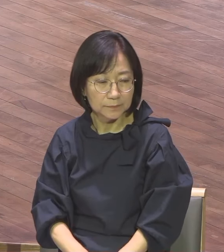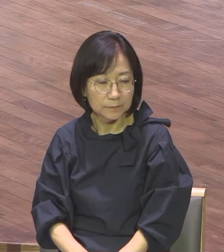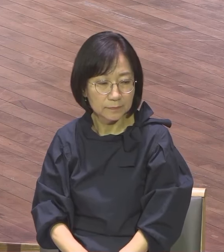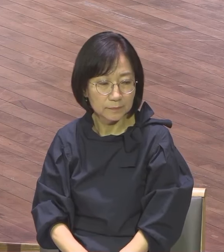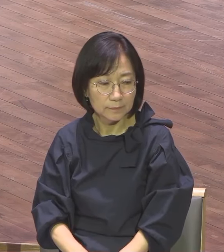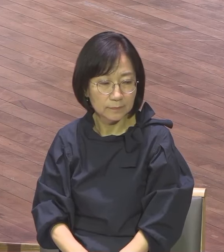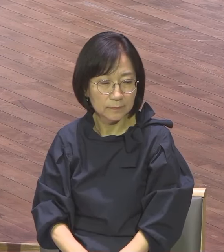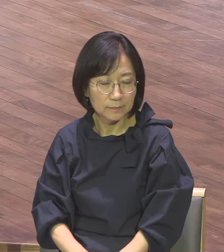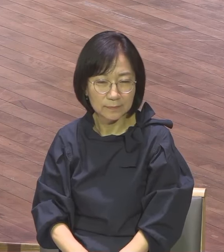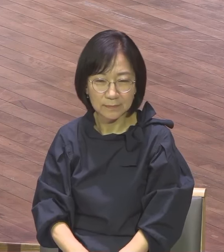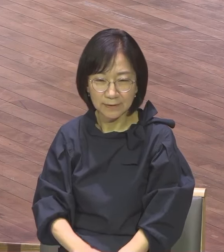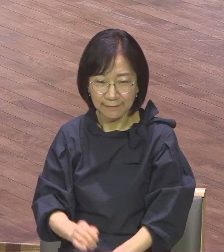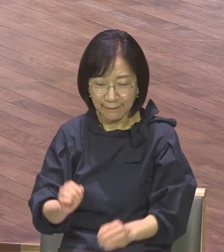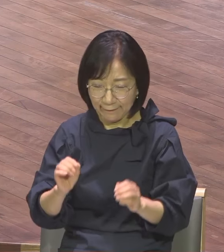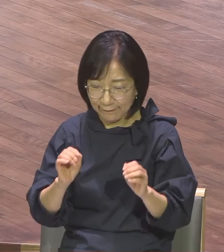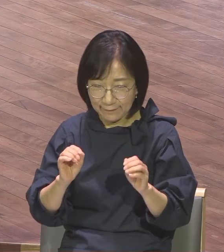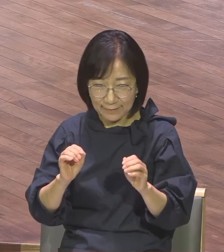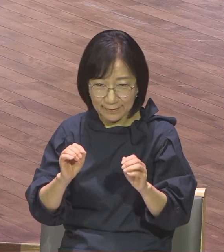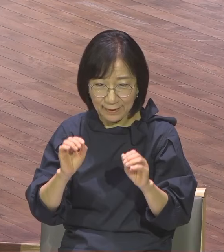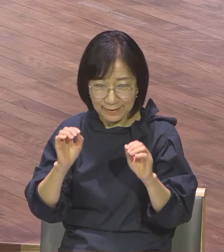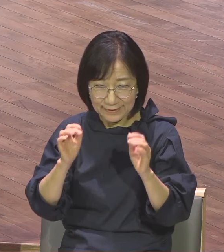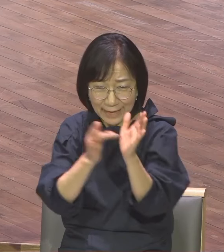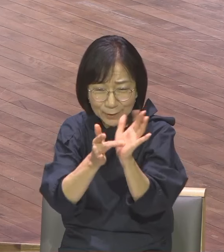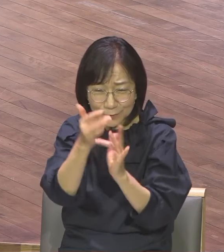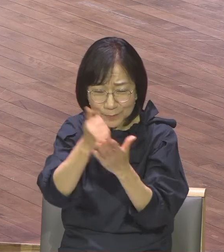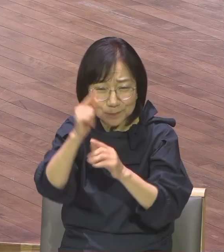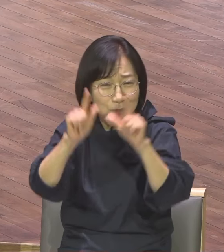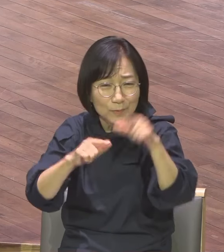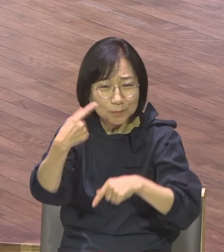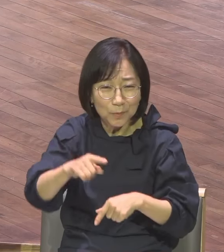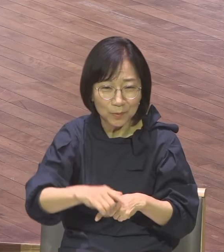평생 예수는 2000년 동안 애기고,